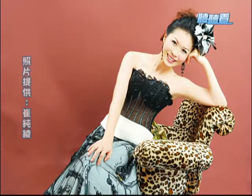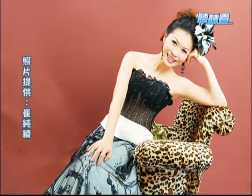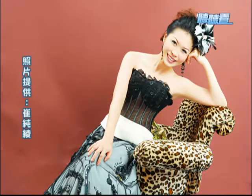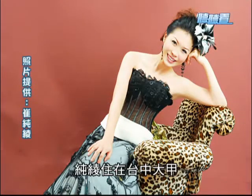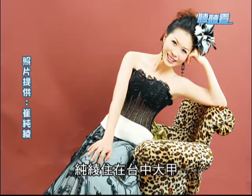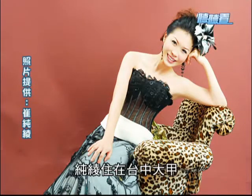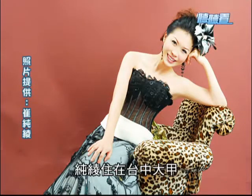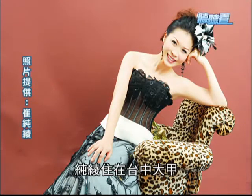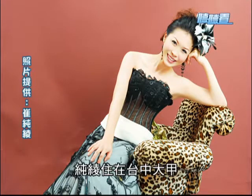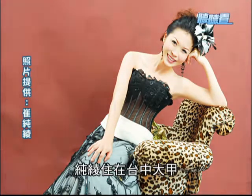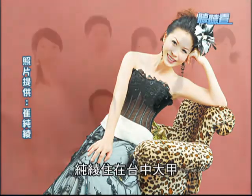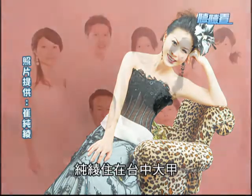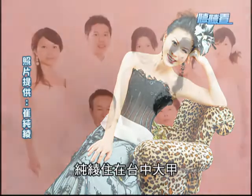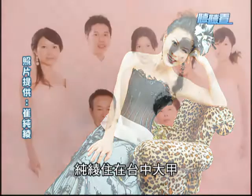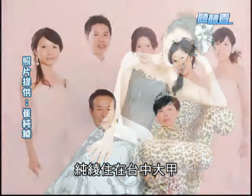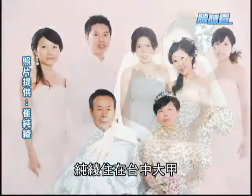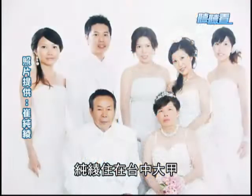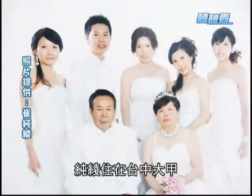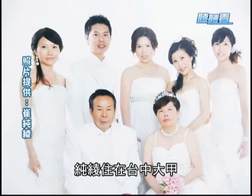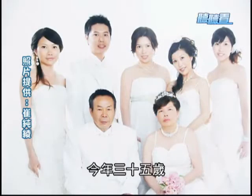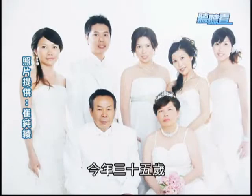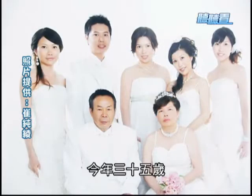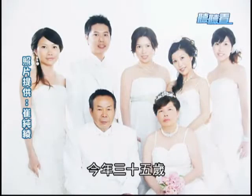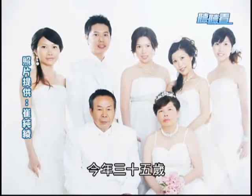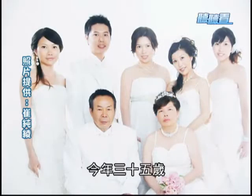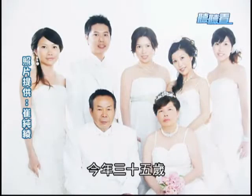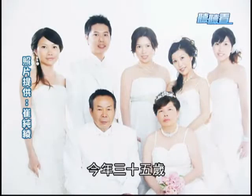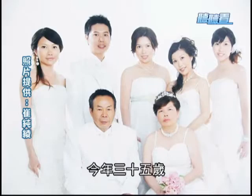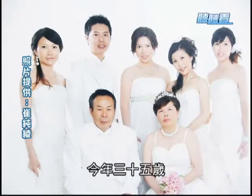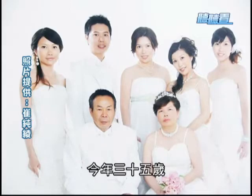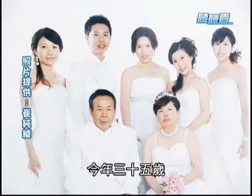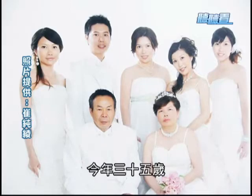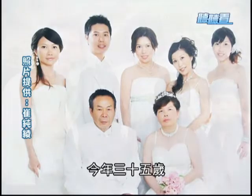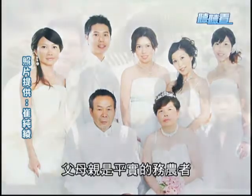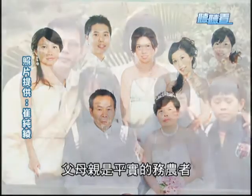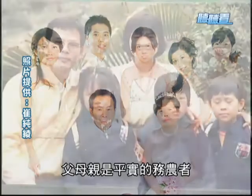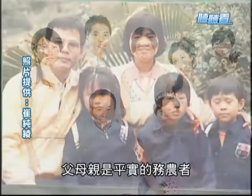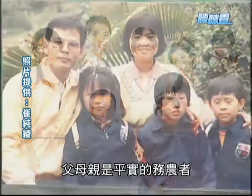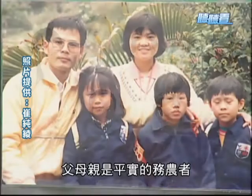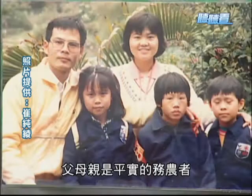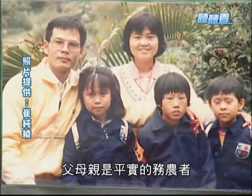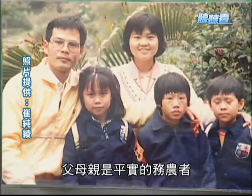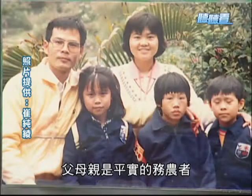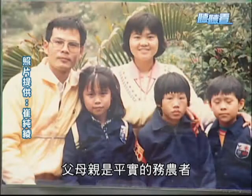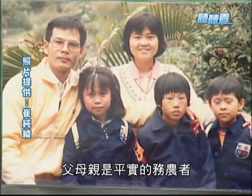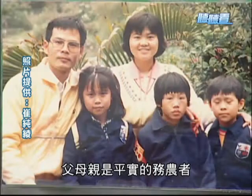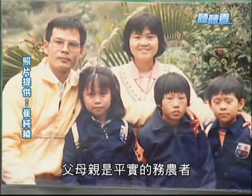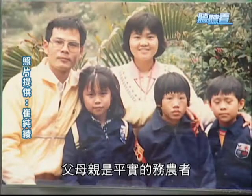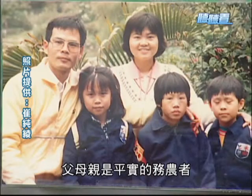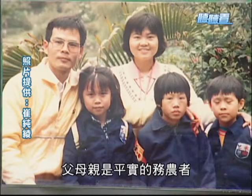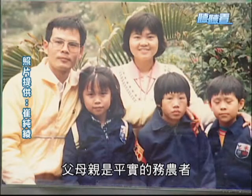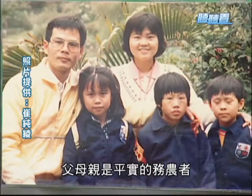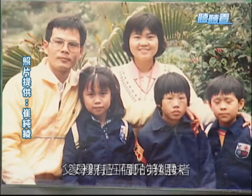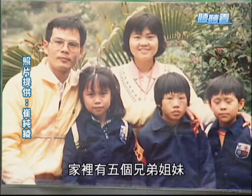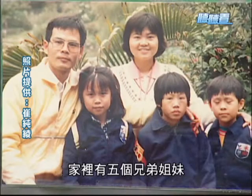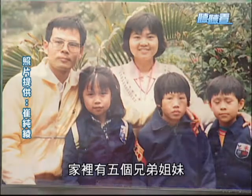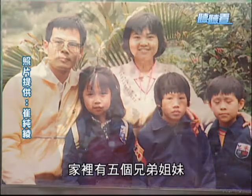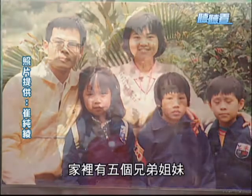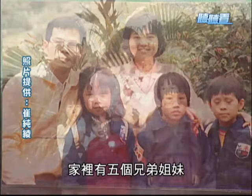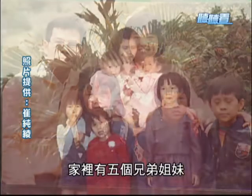纯林住在台中大甲，今年35岁，父母亲是平时的务农者。家里有五个兄弟姐